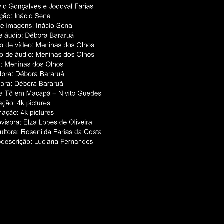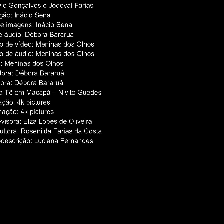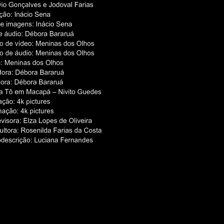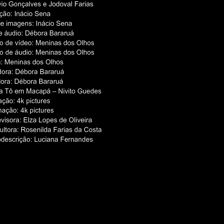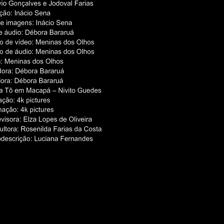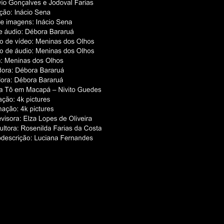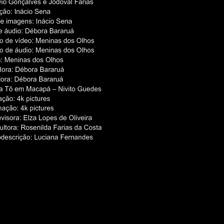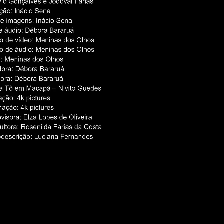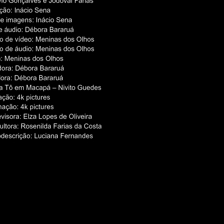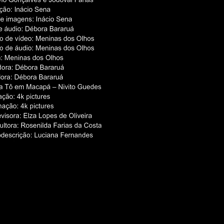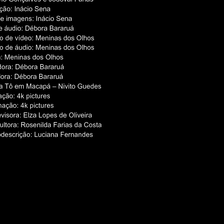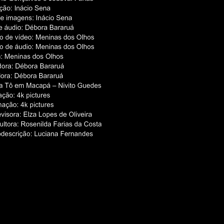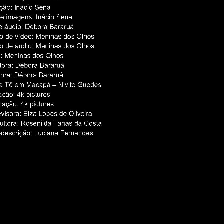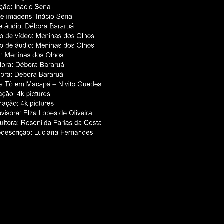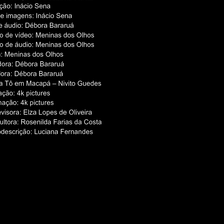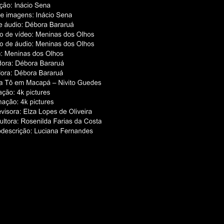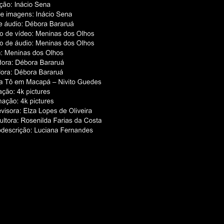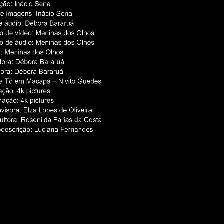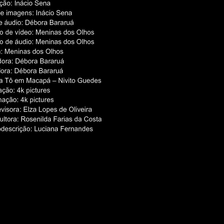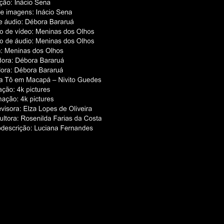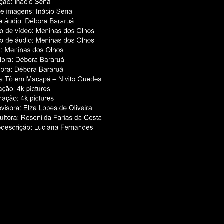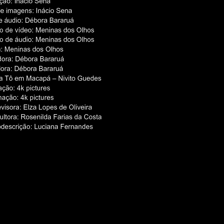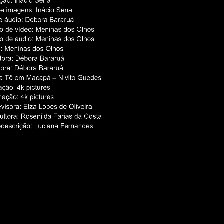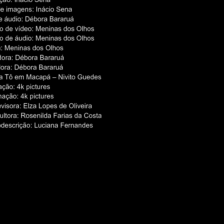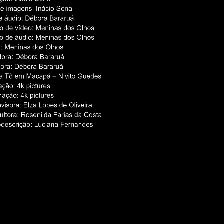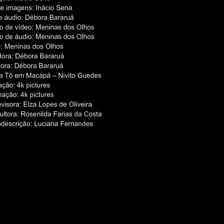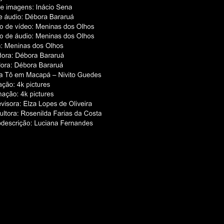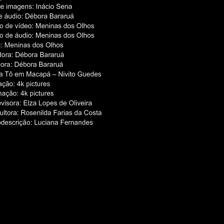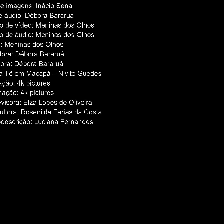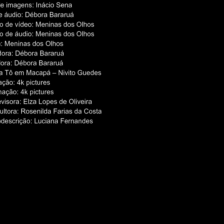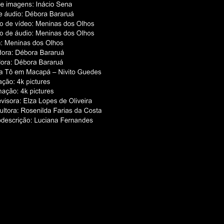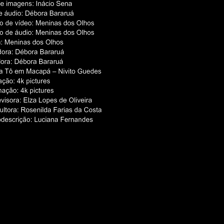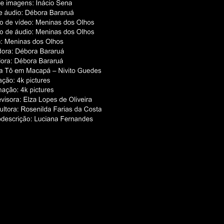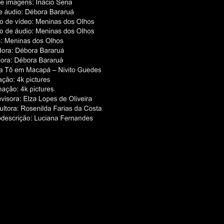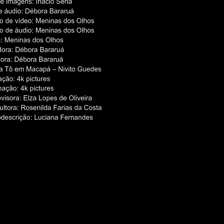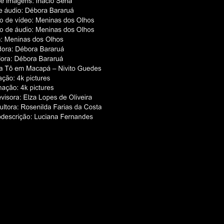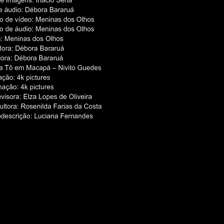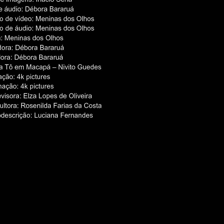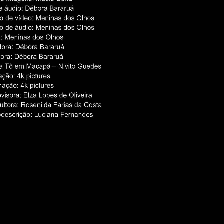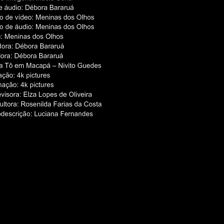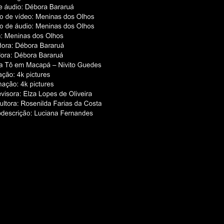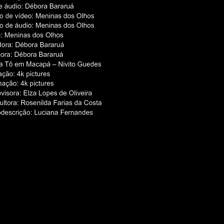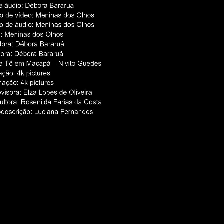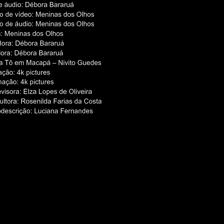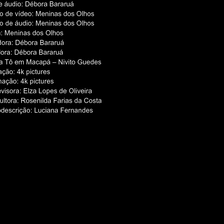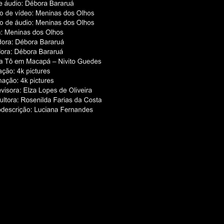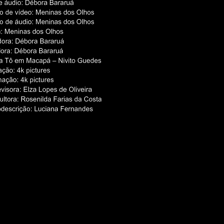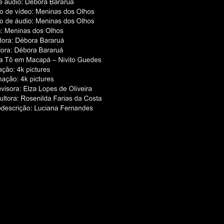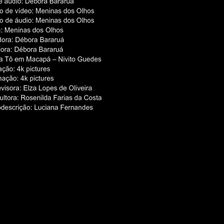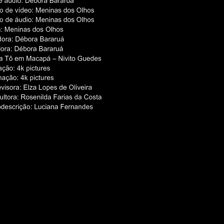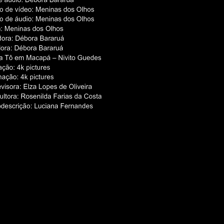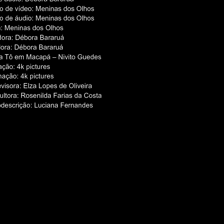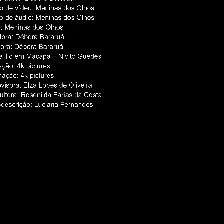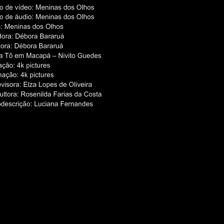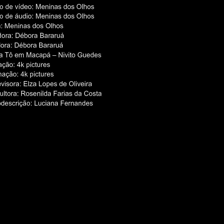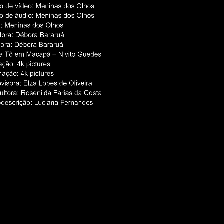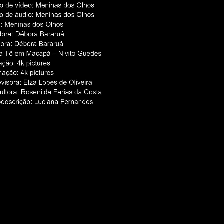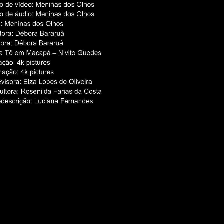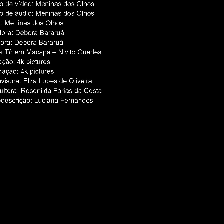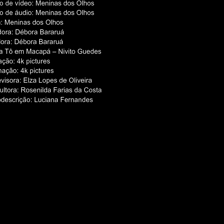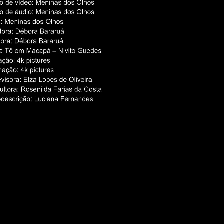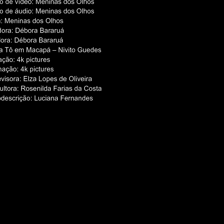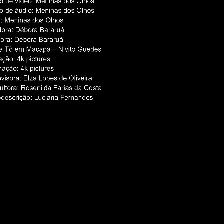maquiadora Débora bararuá a trilha sonora música Tô em Macapá nivito